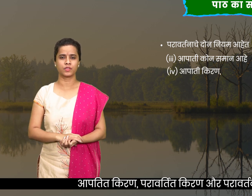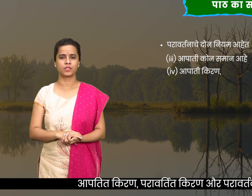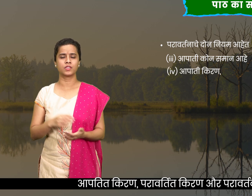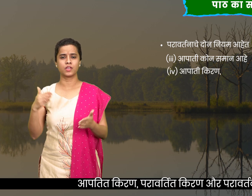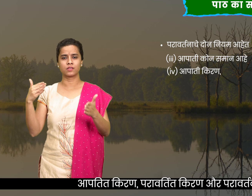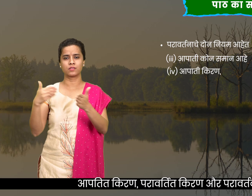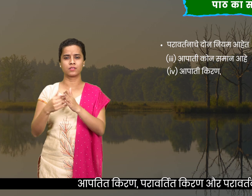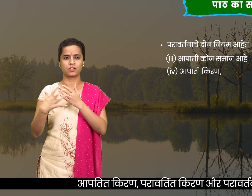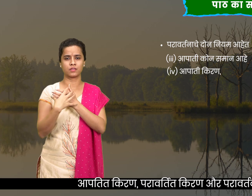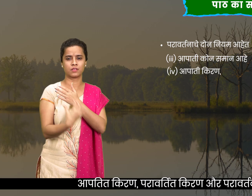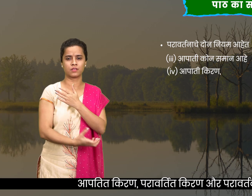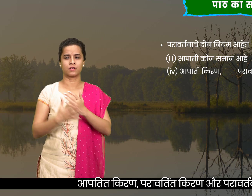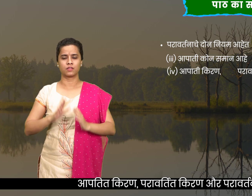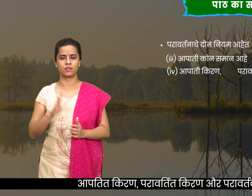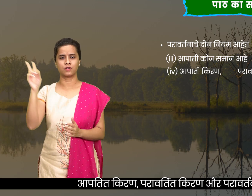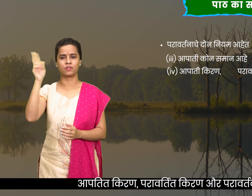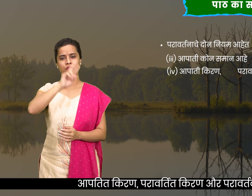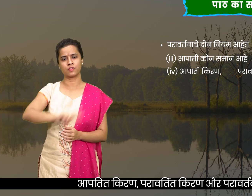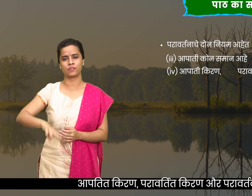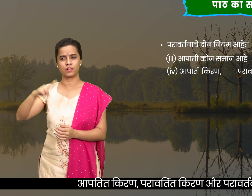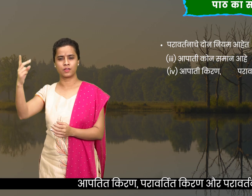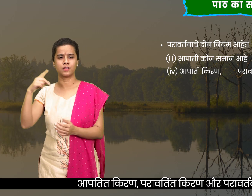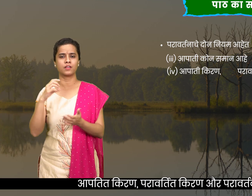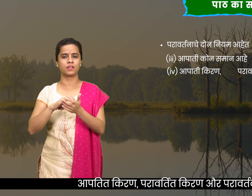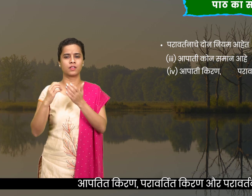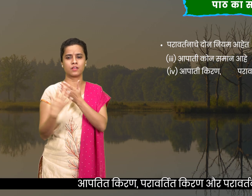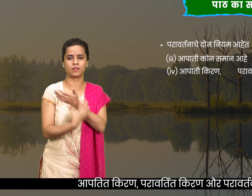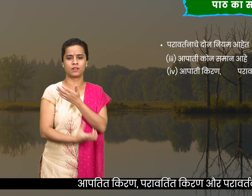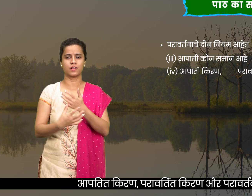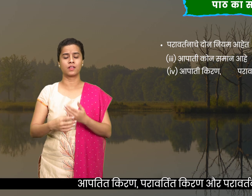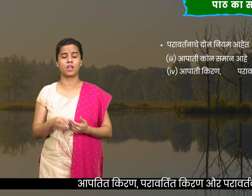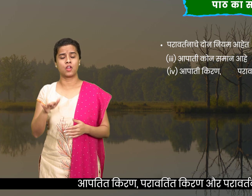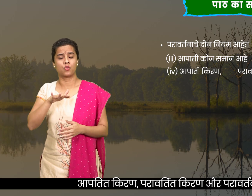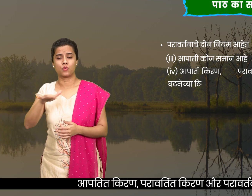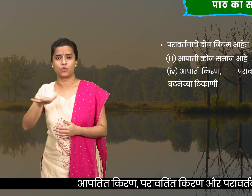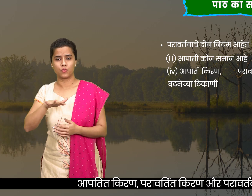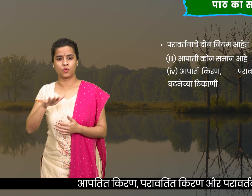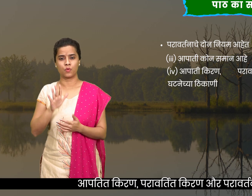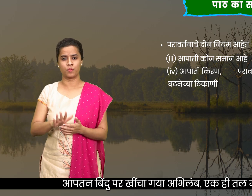अपतित किरण परावर्तित किरण और परावर्तक सतह पर